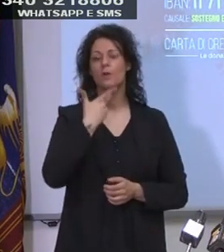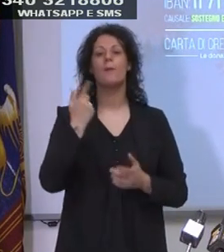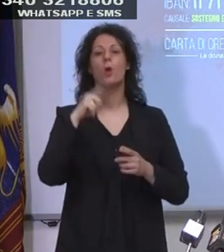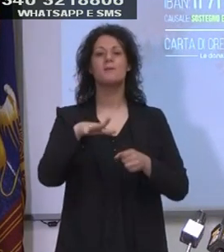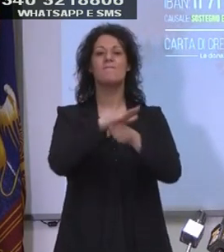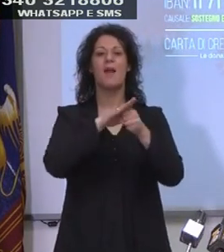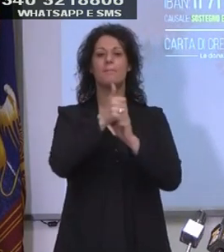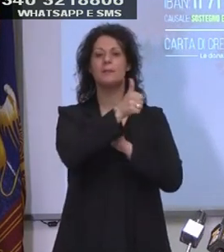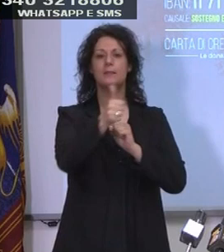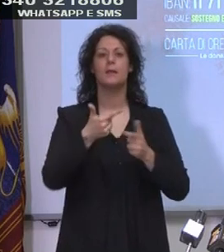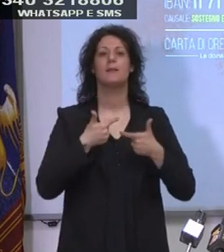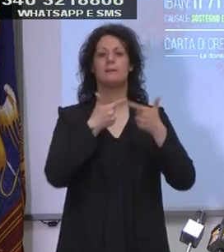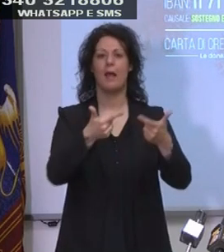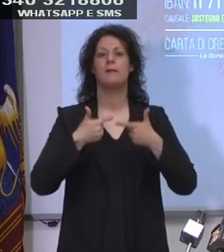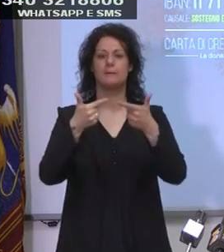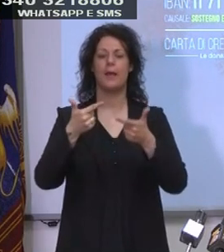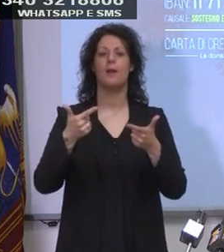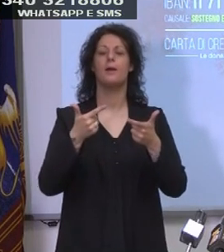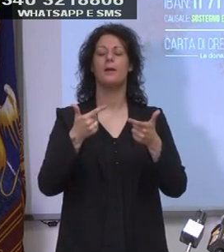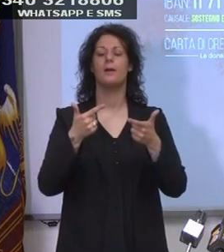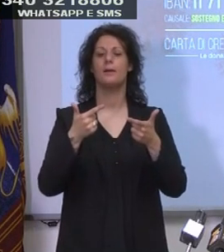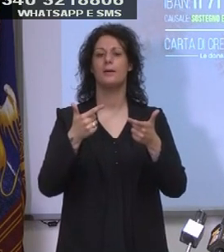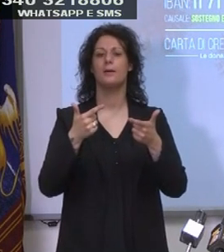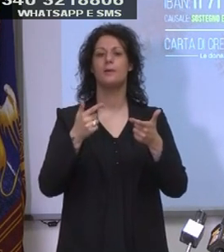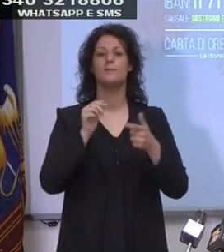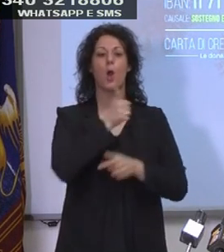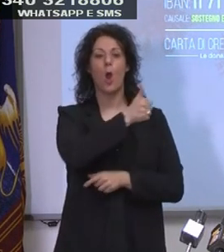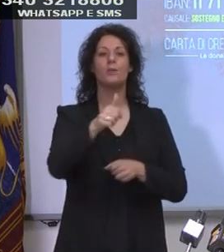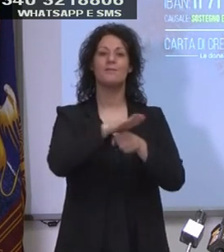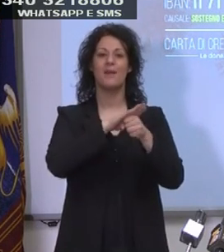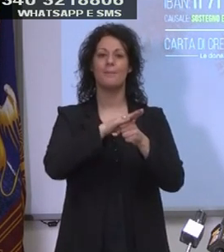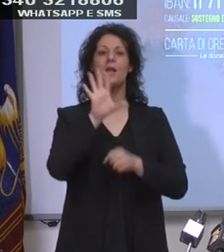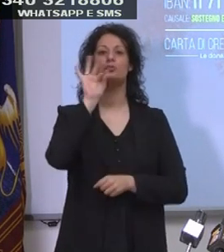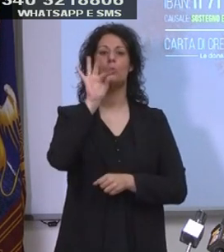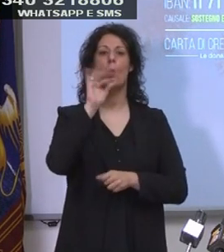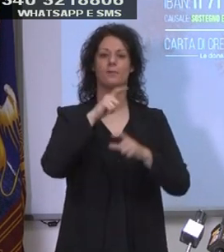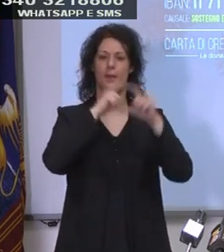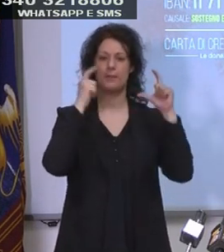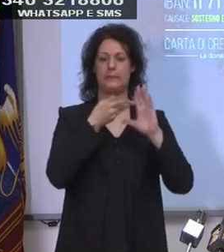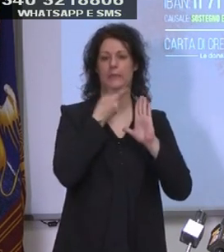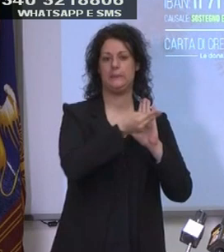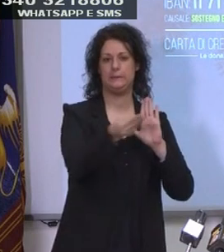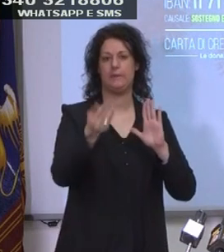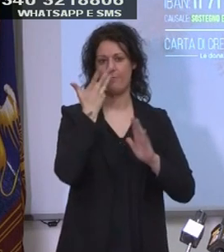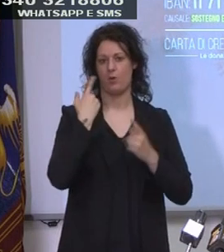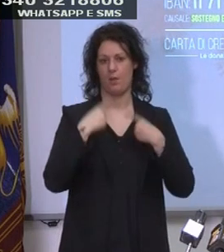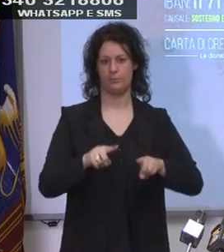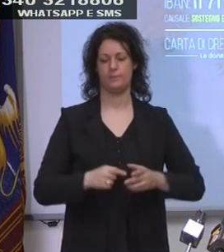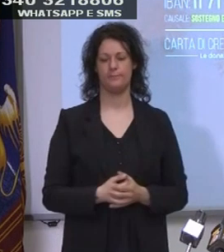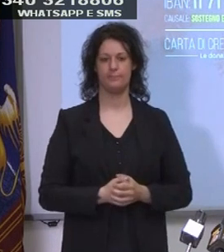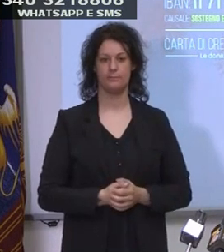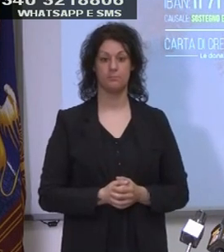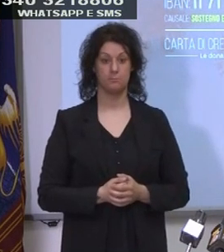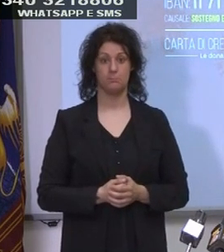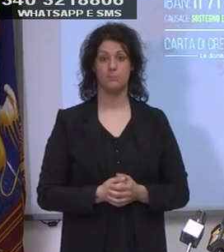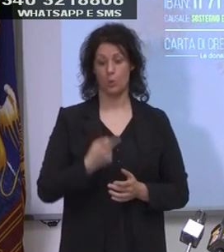Saranno pacchetti da 50, per cui pacchetto da 50 da ogni famiglia e via. E questo lo